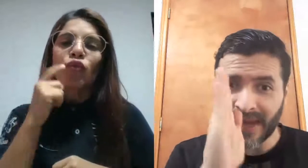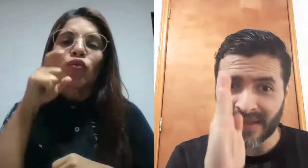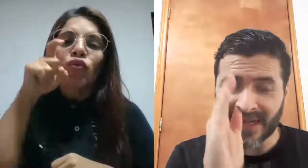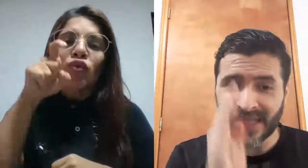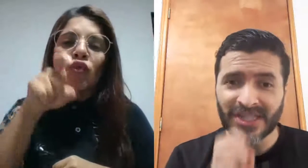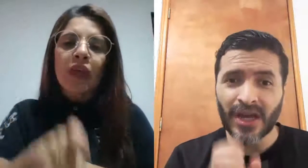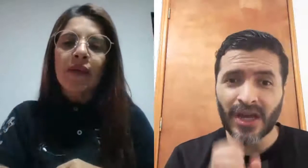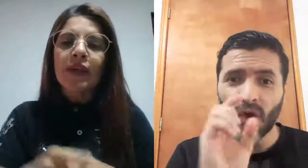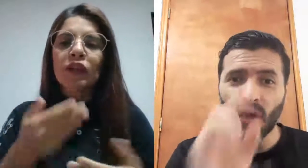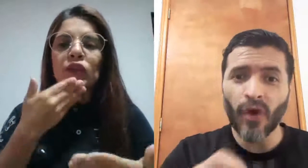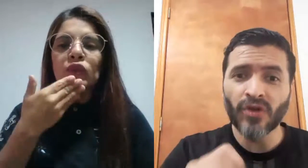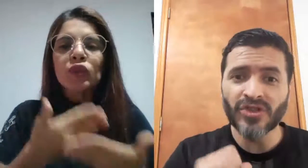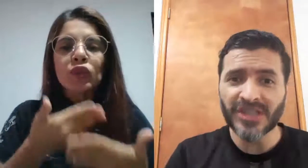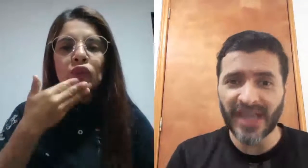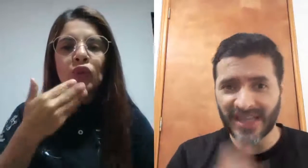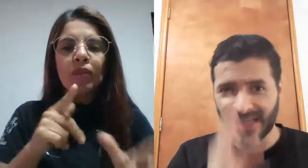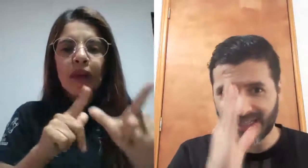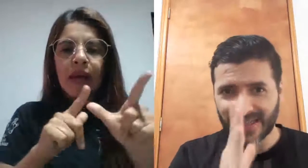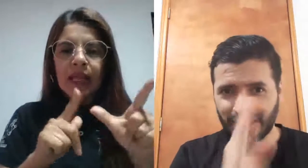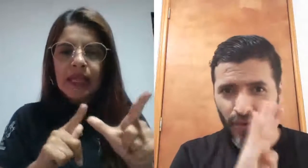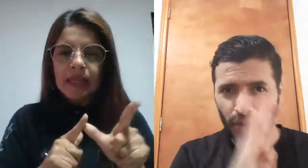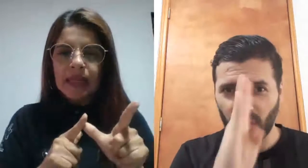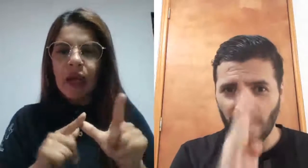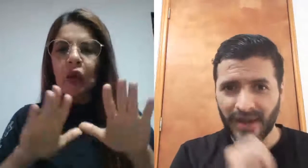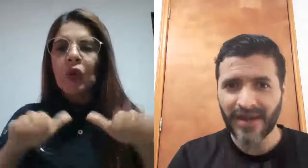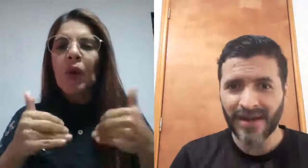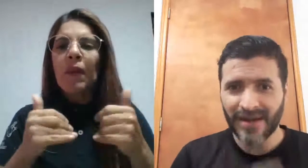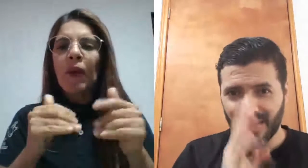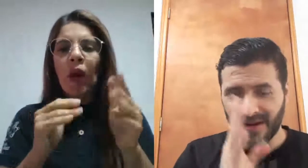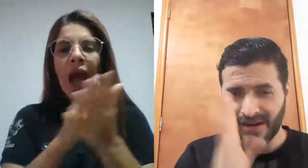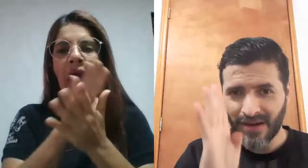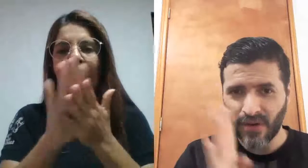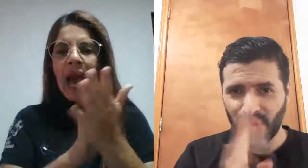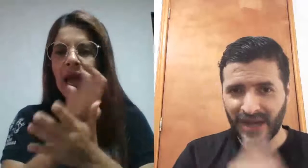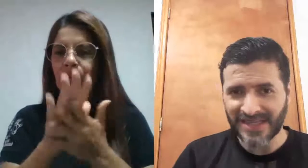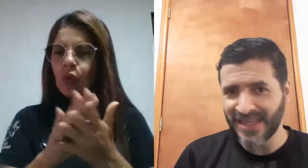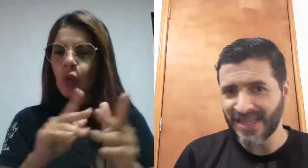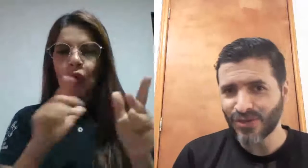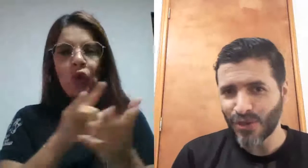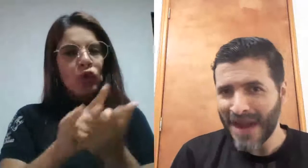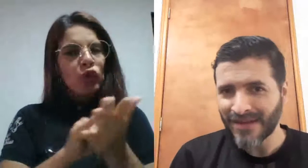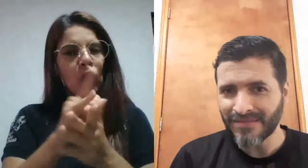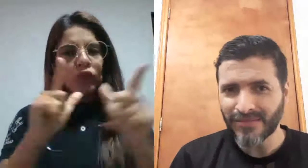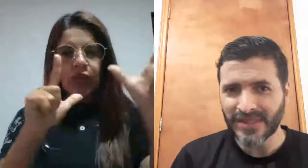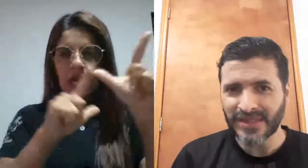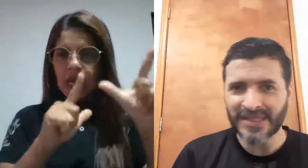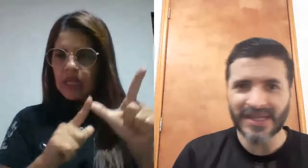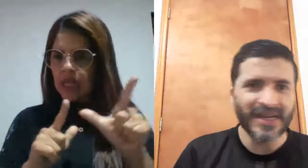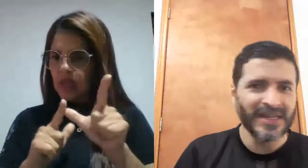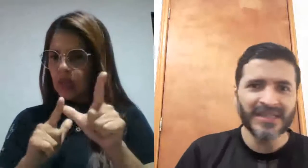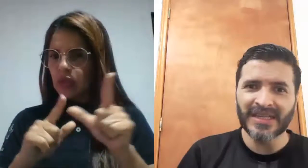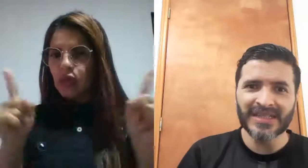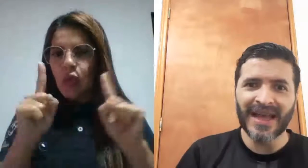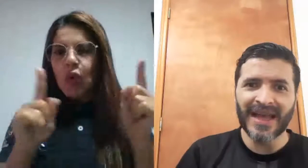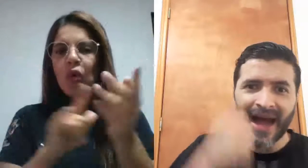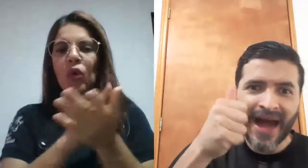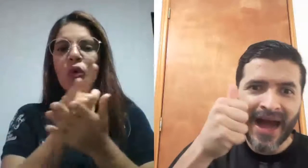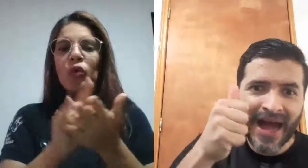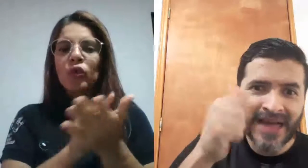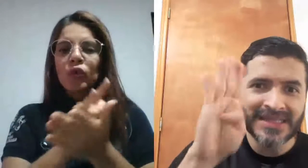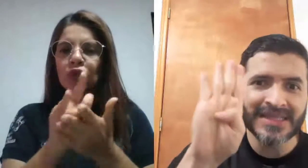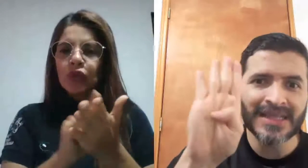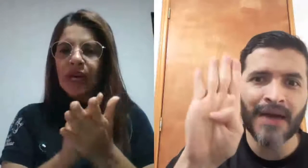su sopa de letras con señas, con las señas normales. Es decir, si es